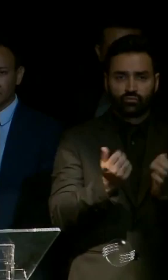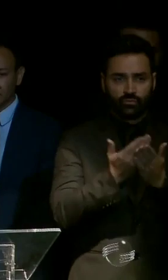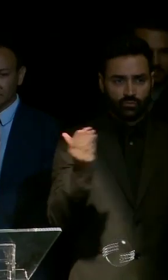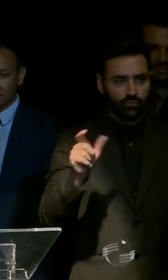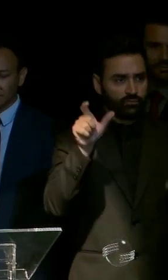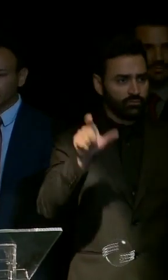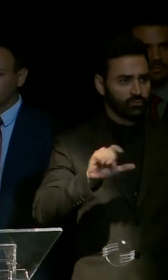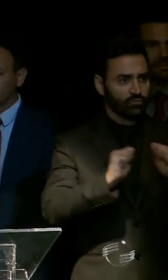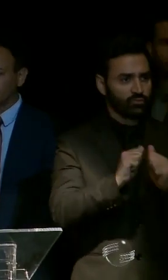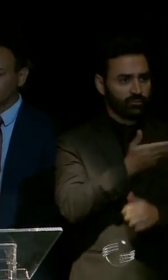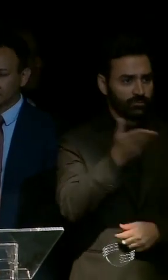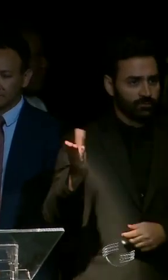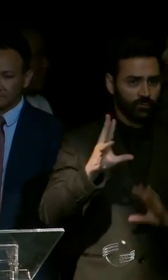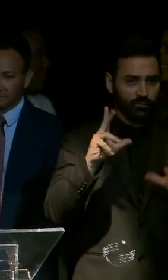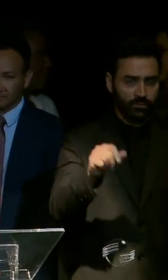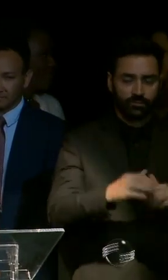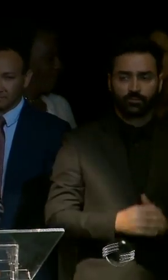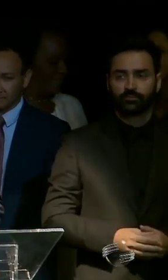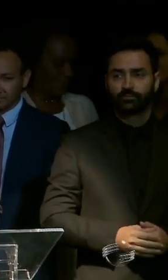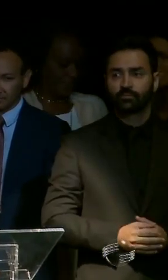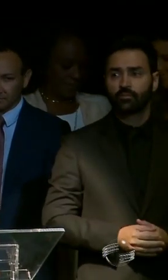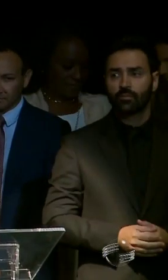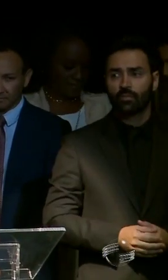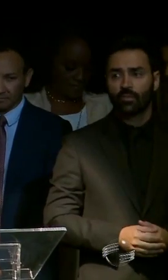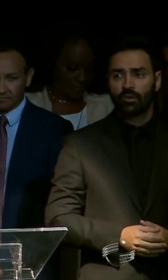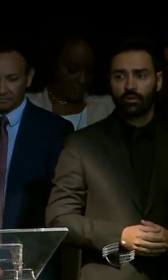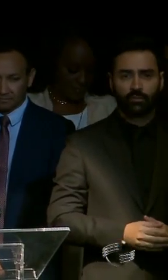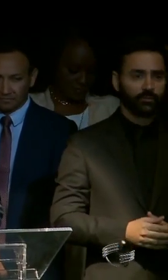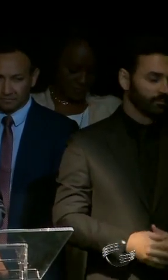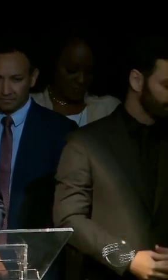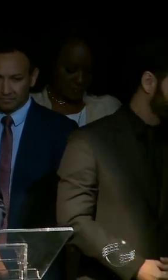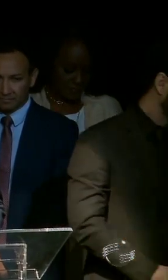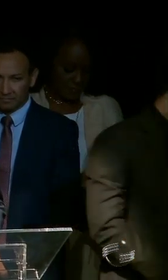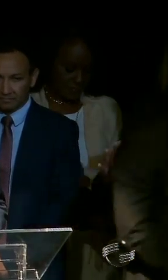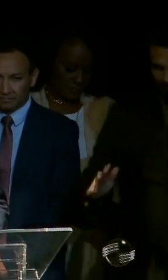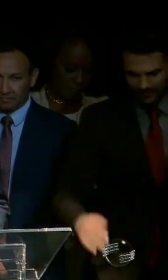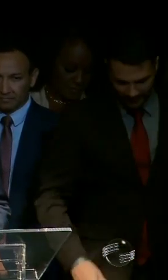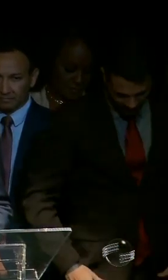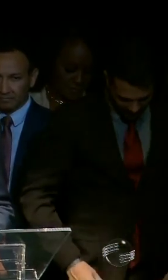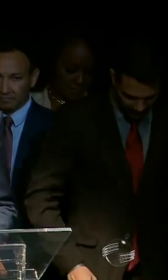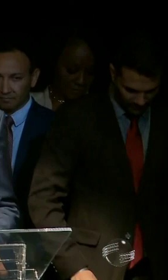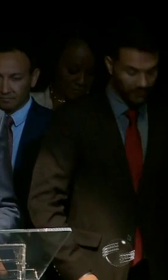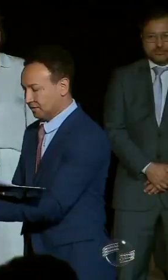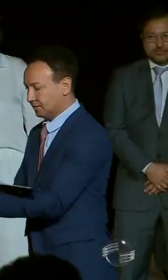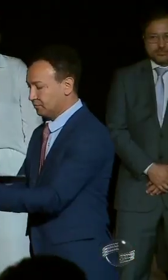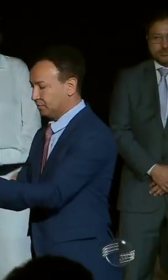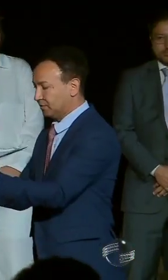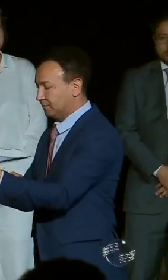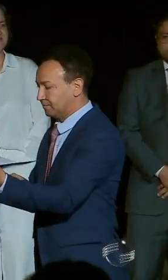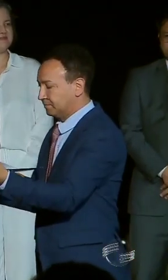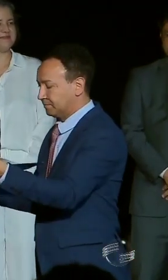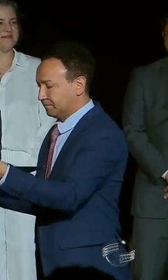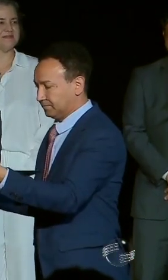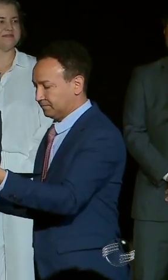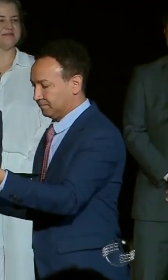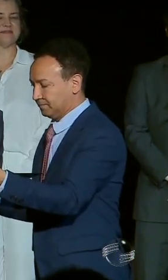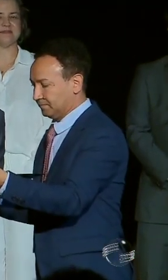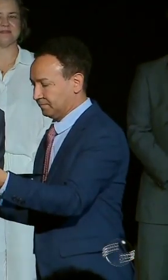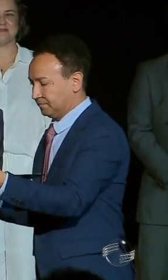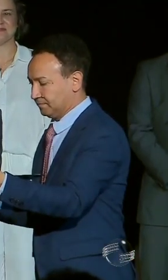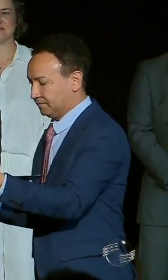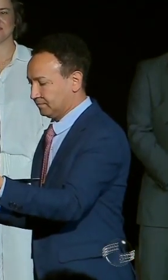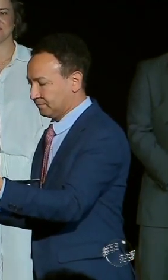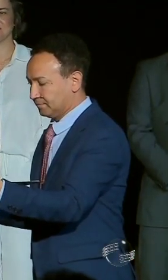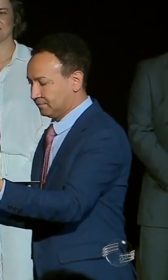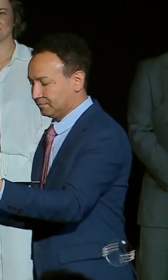Fernando Haddad, criticou as desonerações tributárias adotadas pelo governo Bolsonaro nos últimos dias do mandato. Haddad disse que as